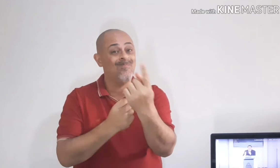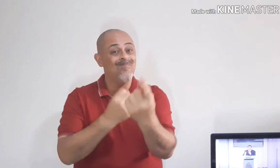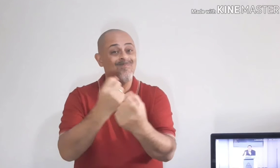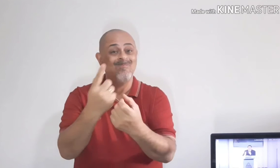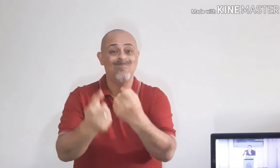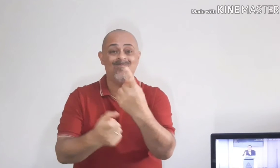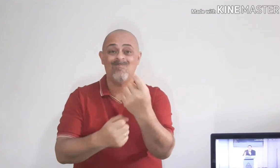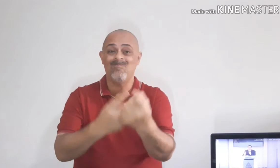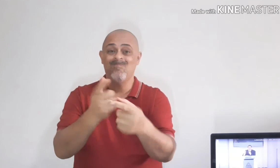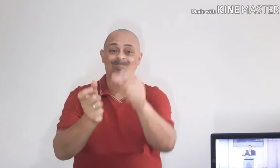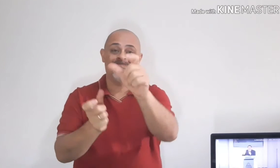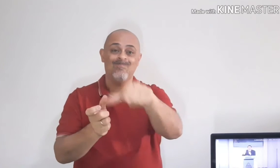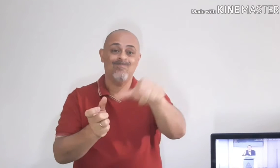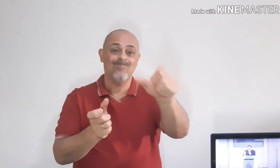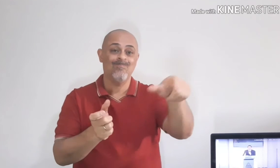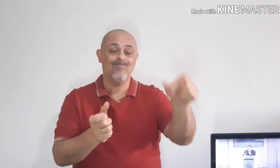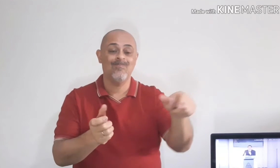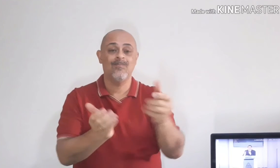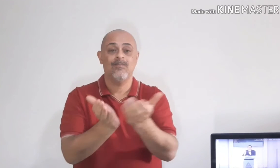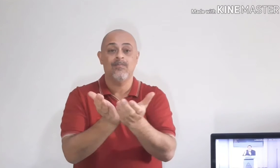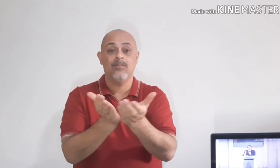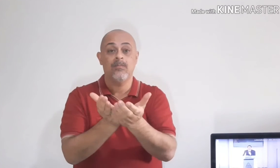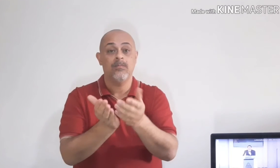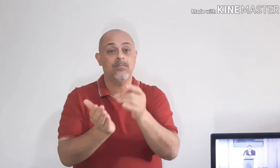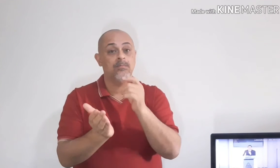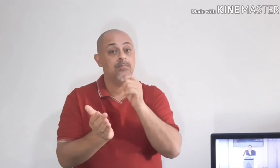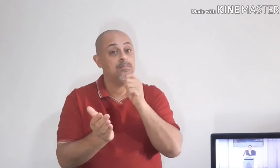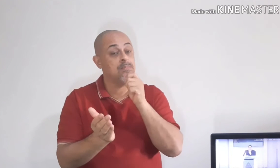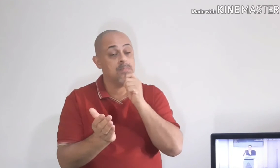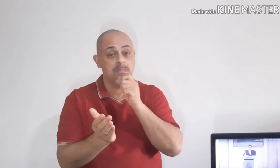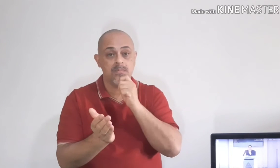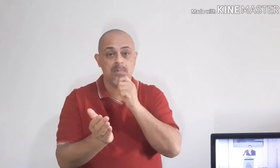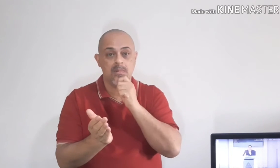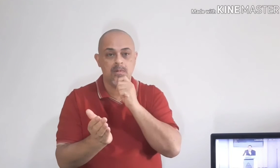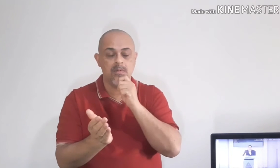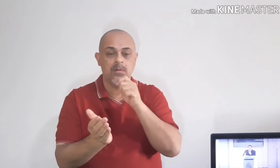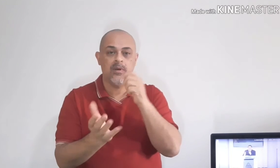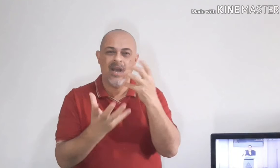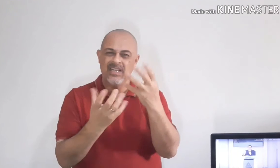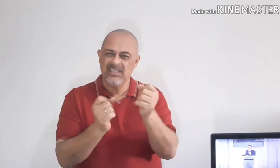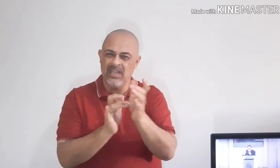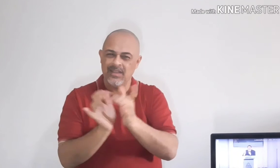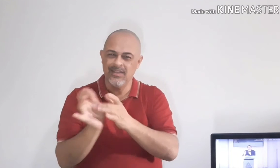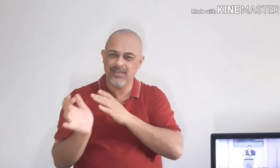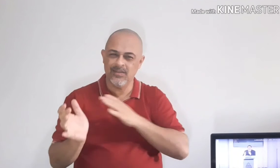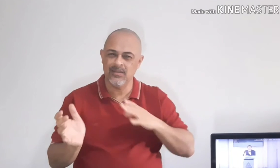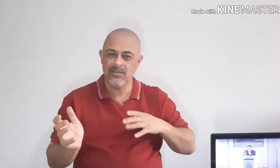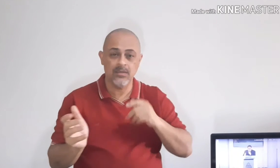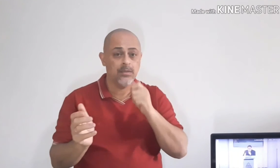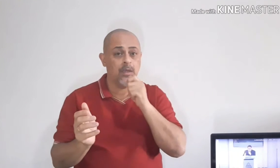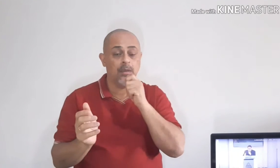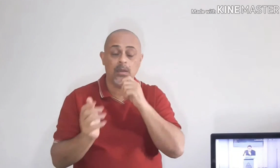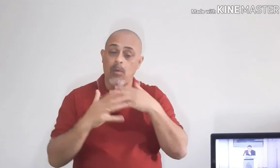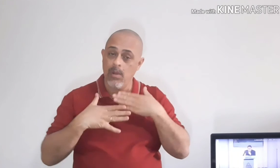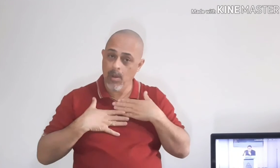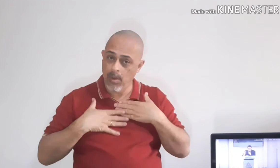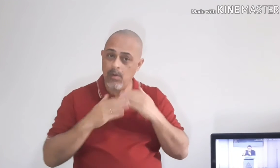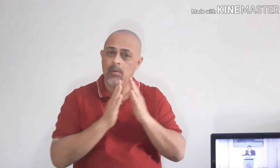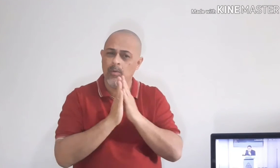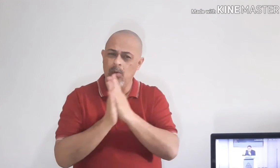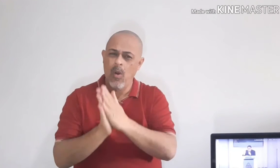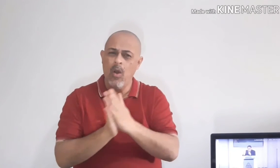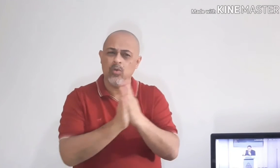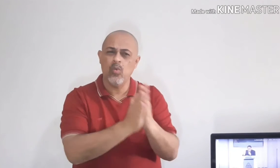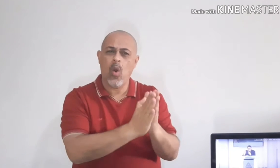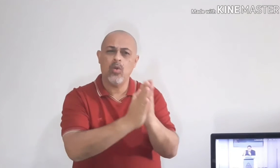Jesus. Eu tenho orado com eles, por eles, e eles estão experimentando